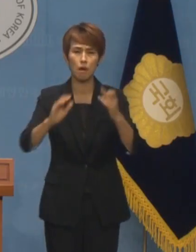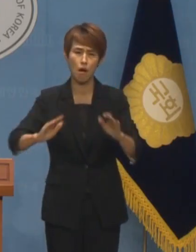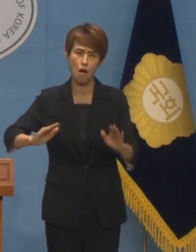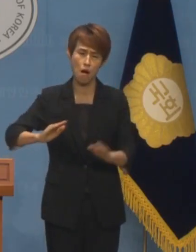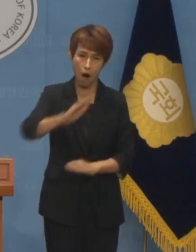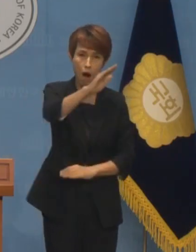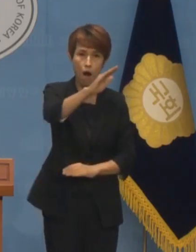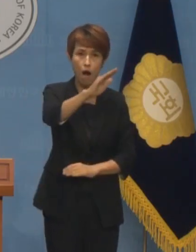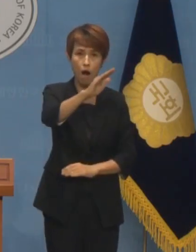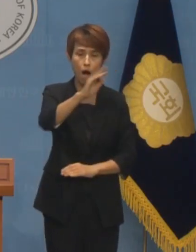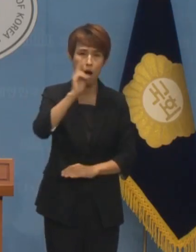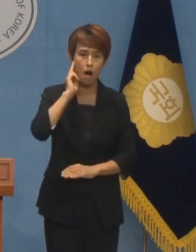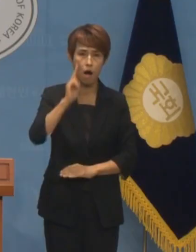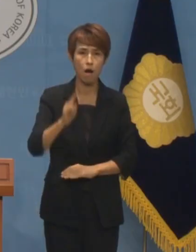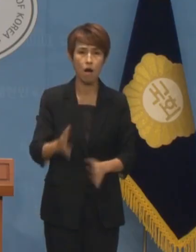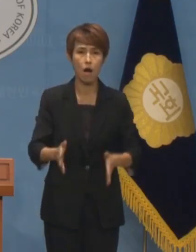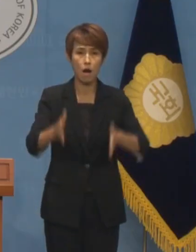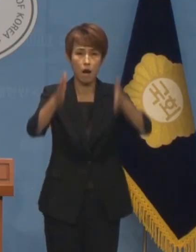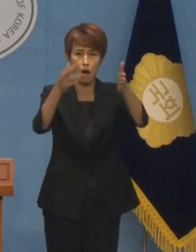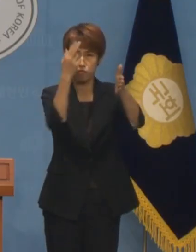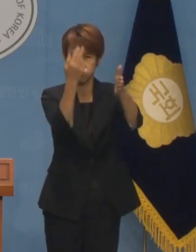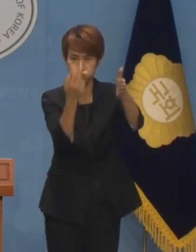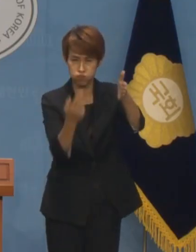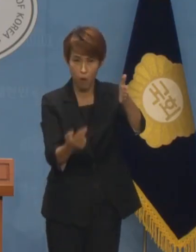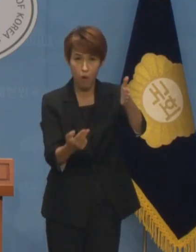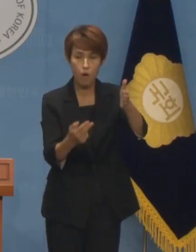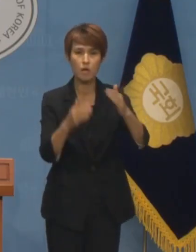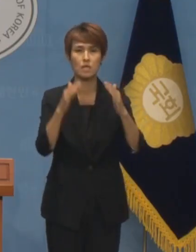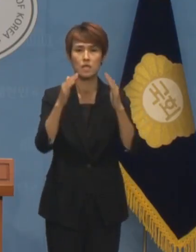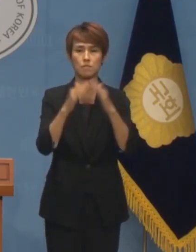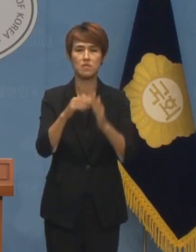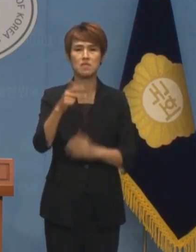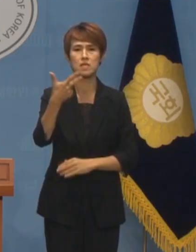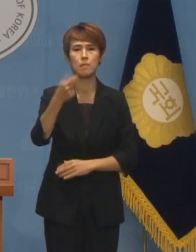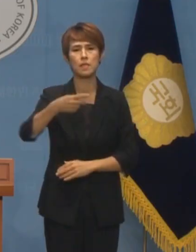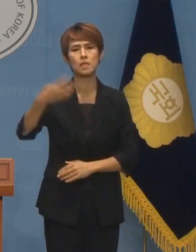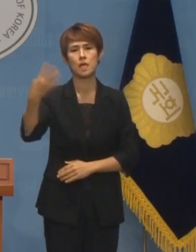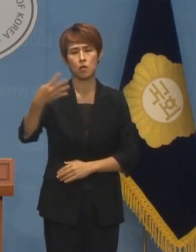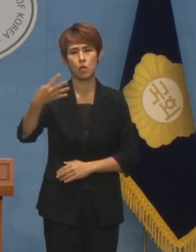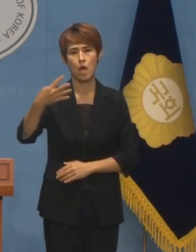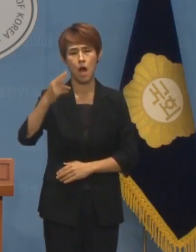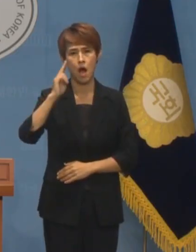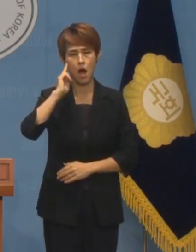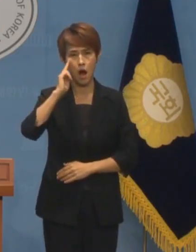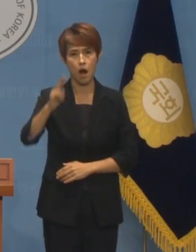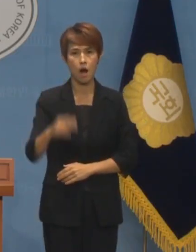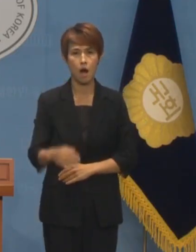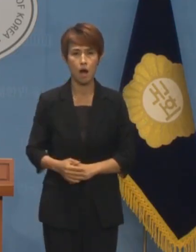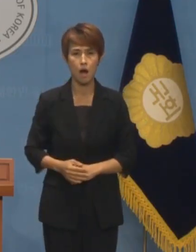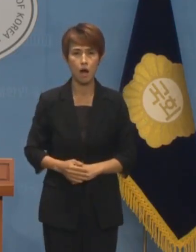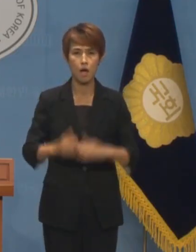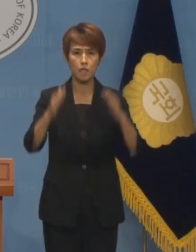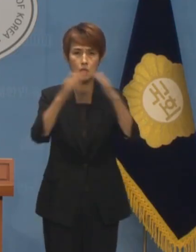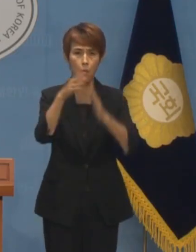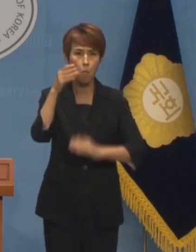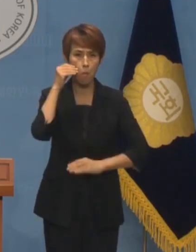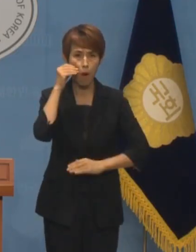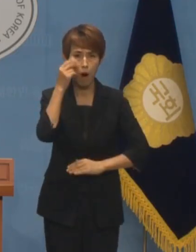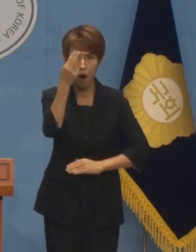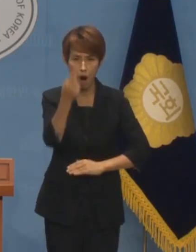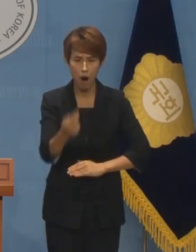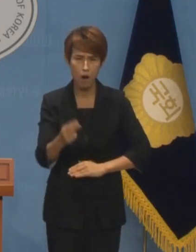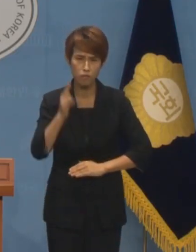수치로 전체 미분양 주택 역시 7만 4천 가구를 넘어서는 등 미분양 지표가 계속